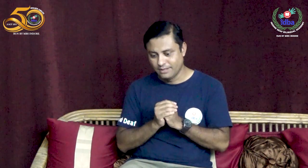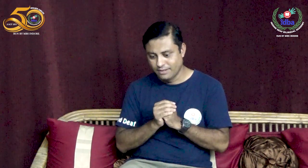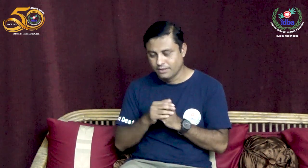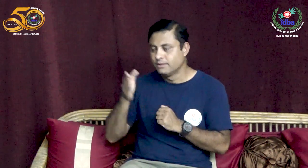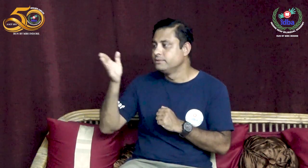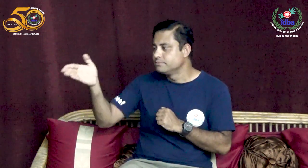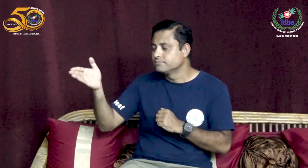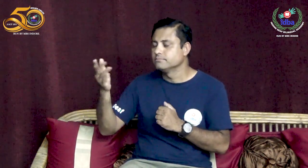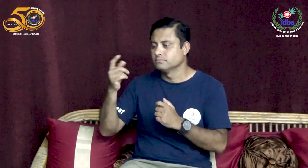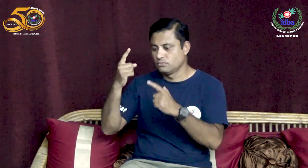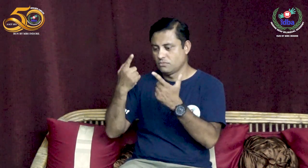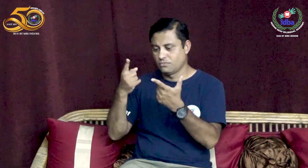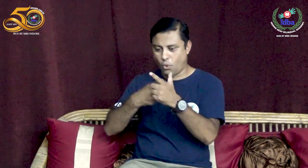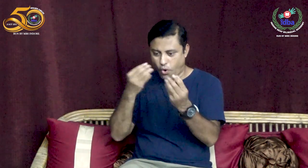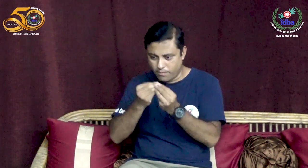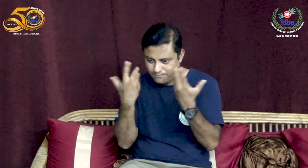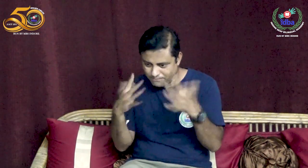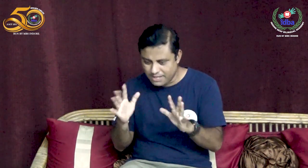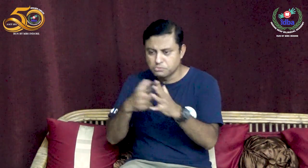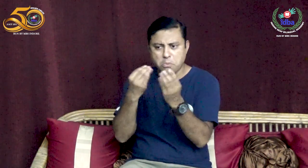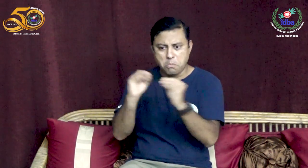धीरे मैंने सॉफ्ट बॉल से ही खेलना स्टार्ट कर दिया।